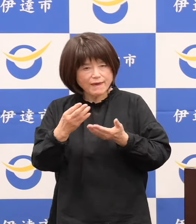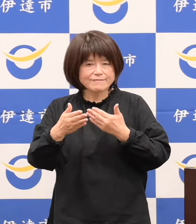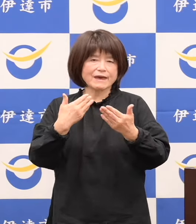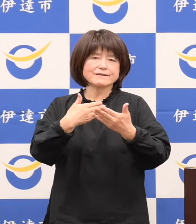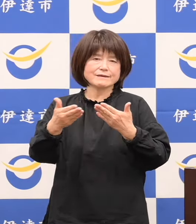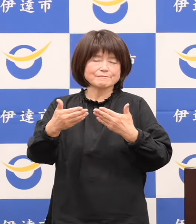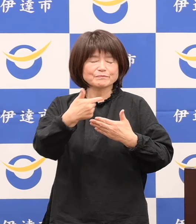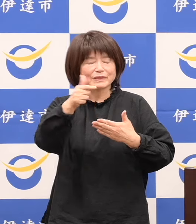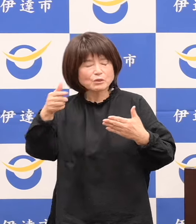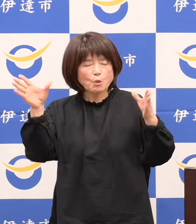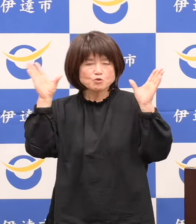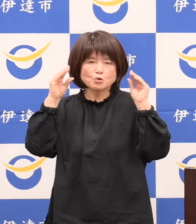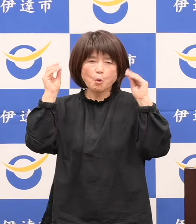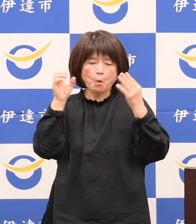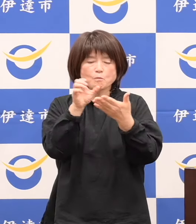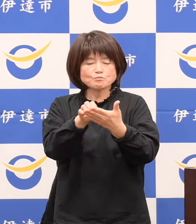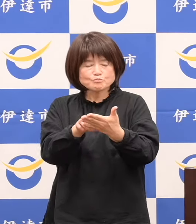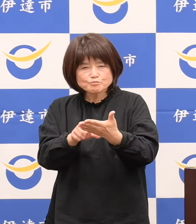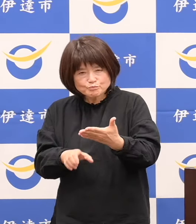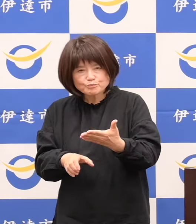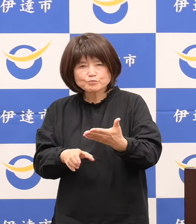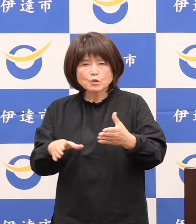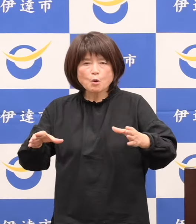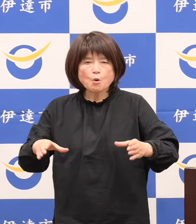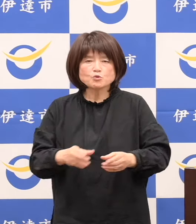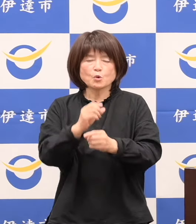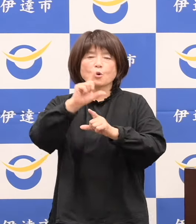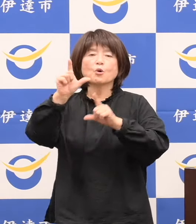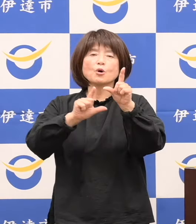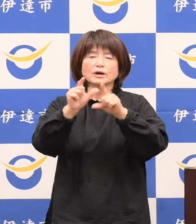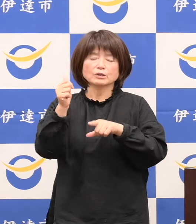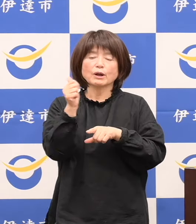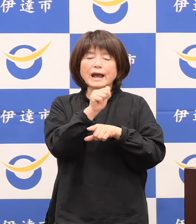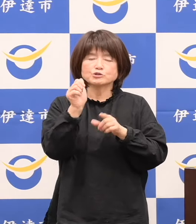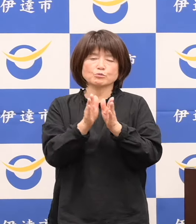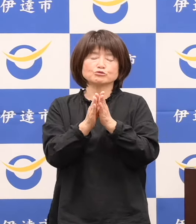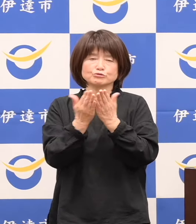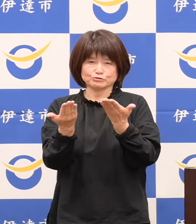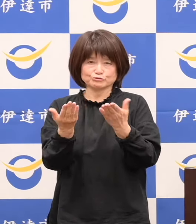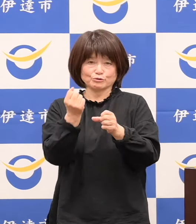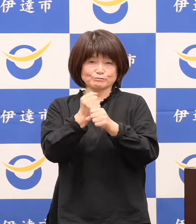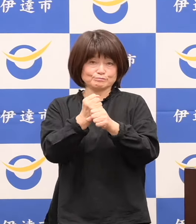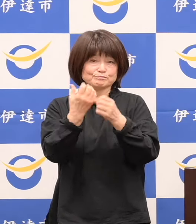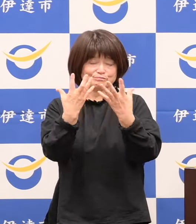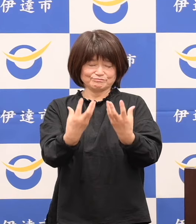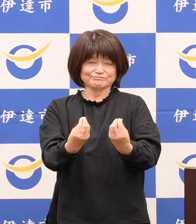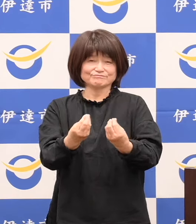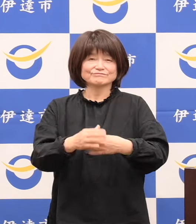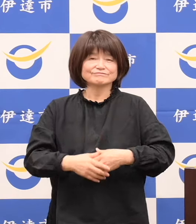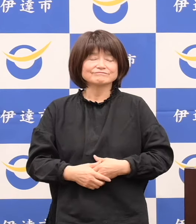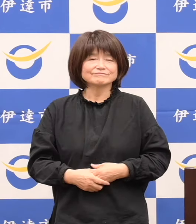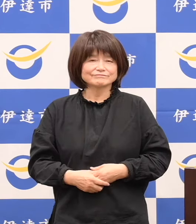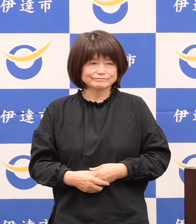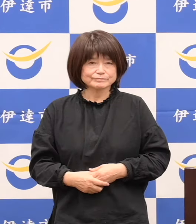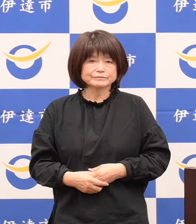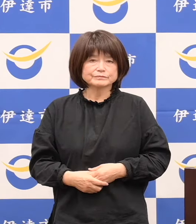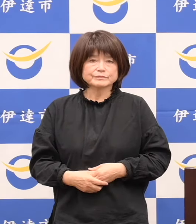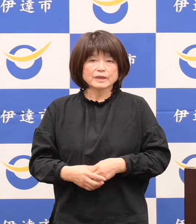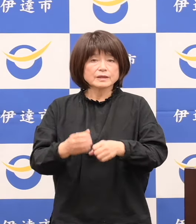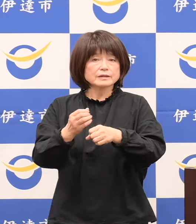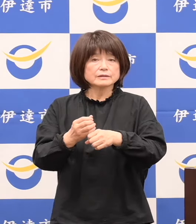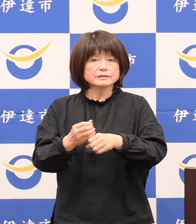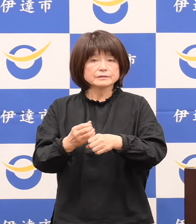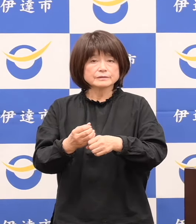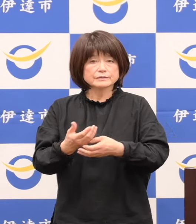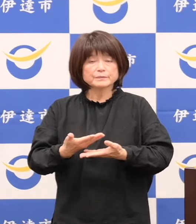報を掲載した総合型の観光ガイドブックを作成をしたところでございます。作成